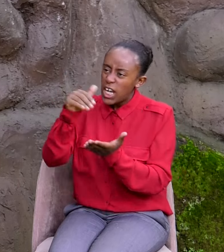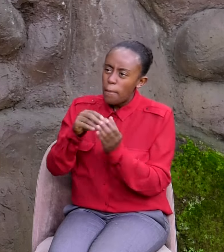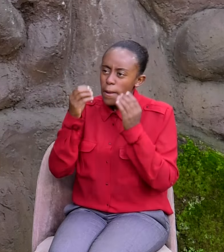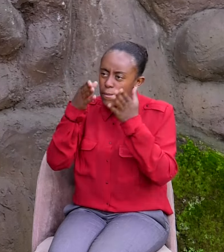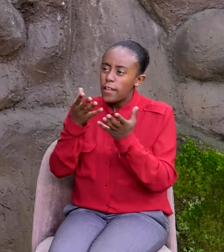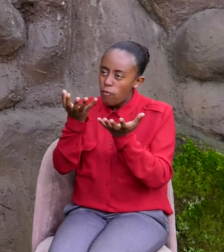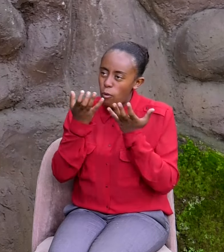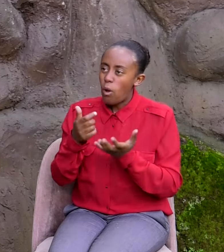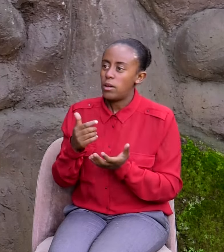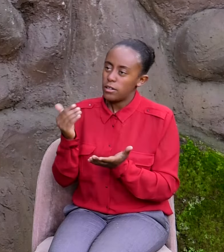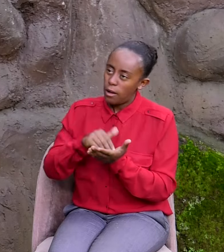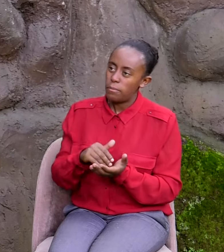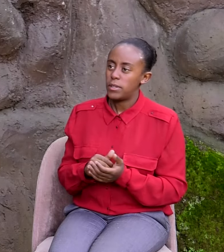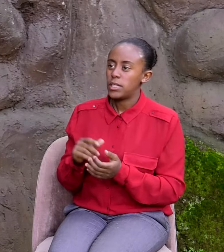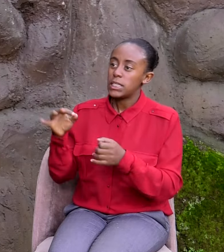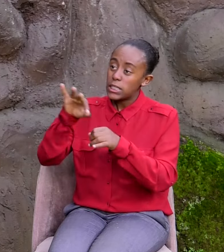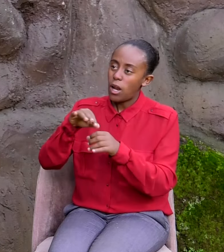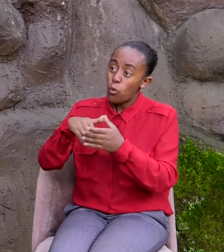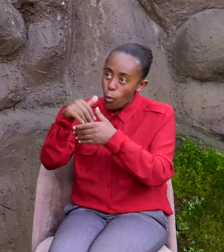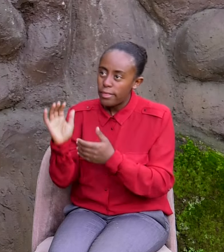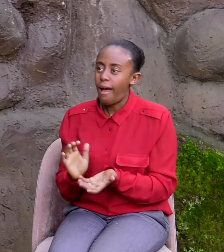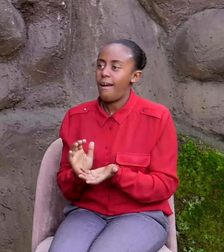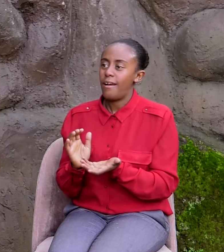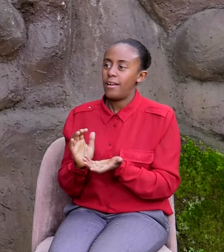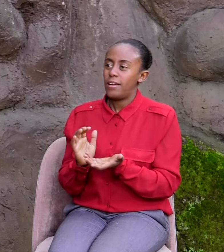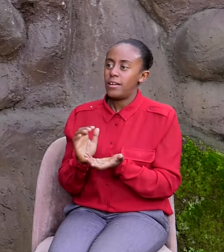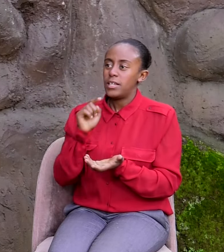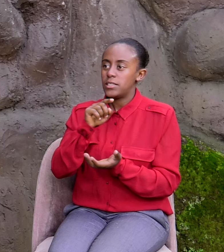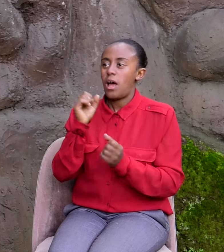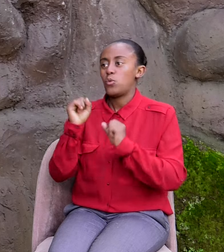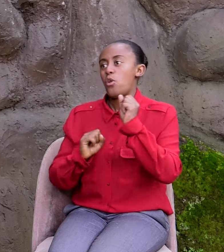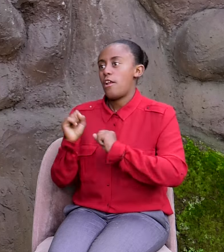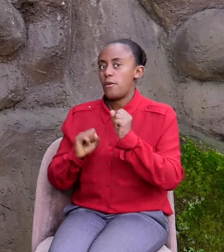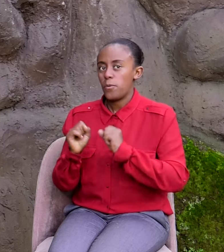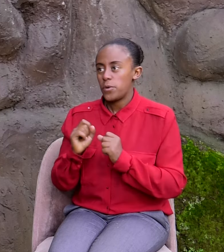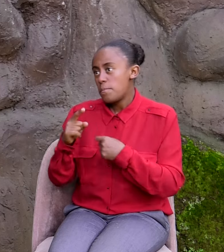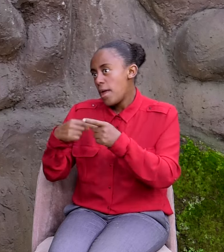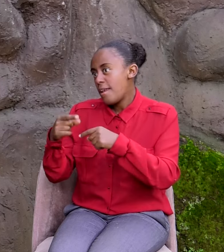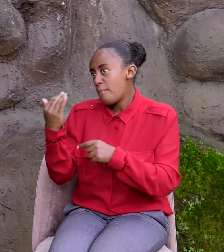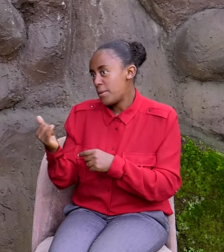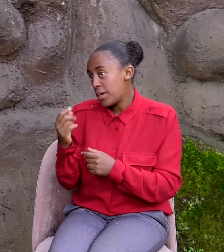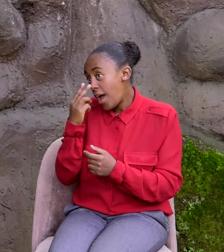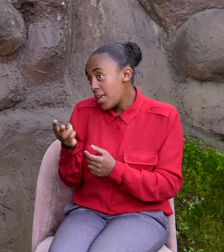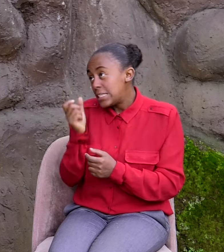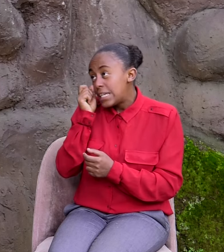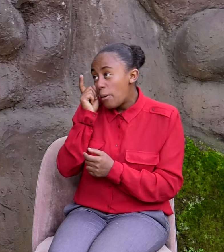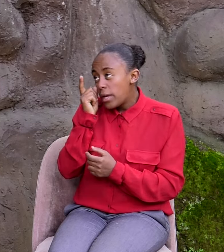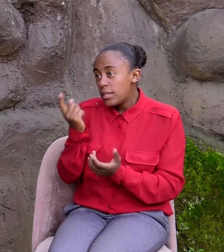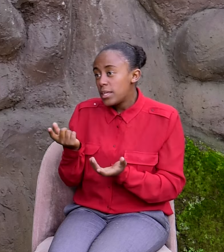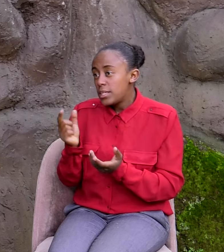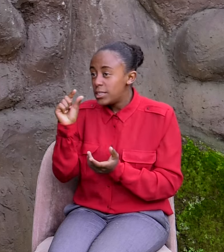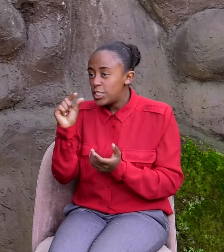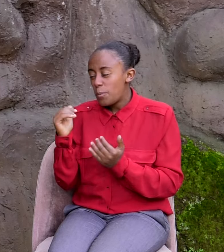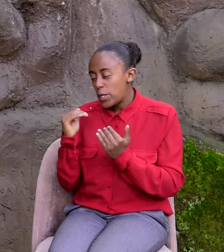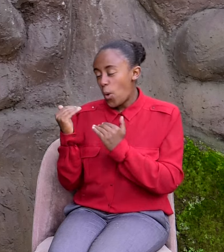ተፈልጓል ተብሎ ቅጥር ወጣ ማለት ነው። እዛ ተወዳደርኩ። መሄድ ነበረብኝ። አየህ ሲገባኝ